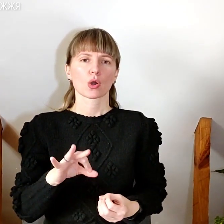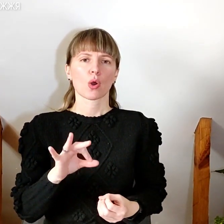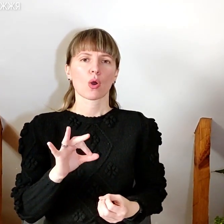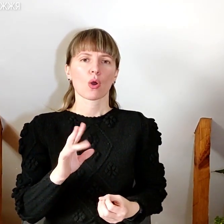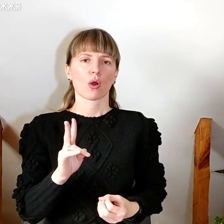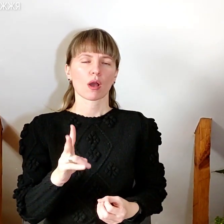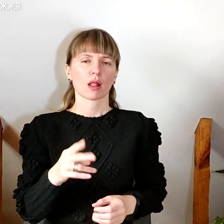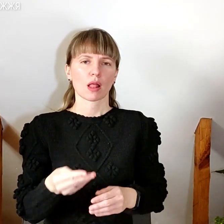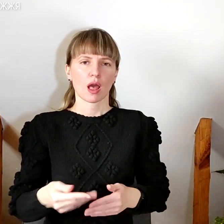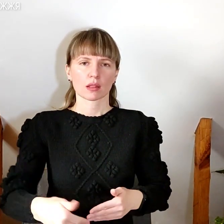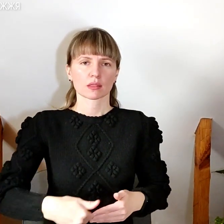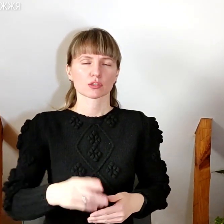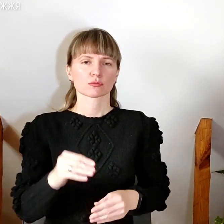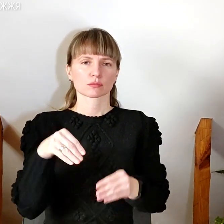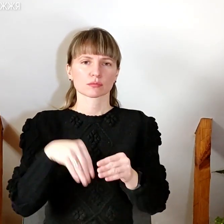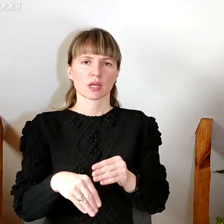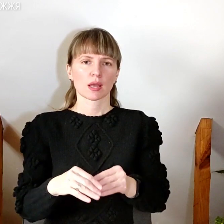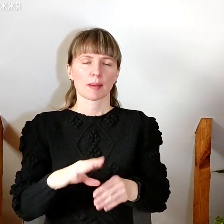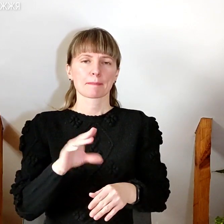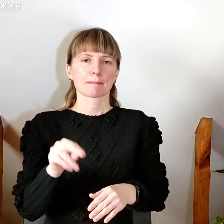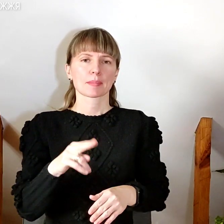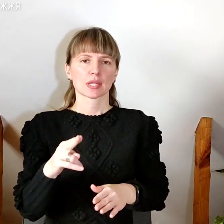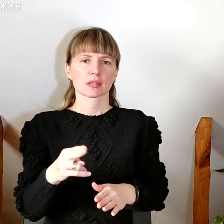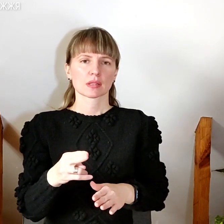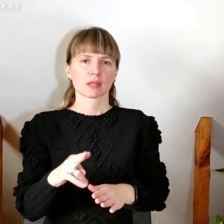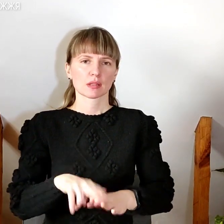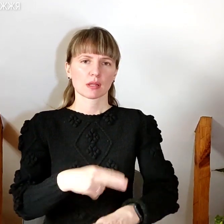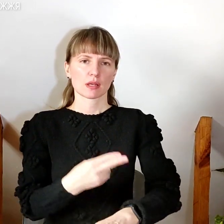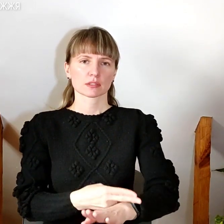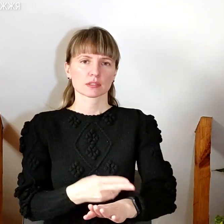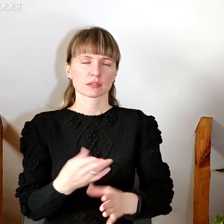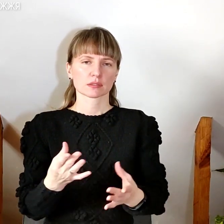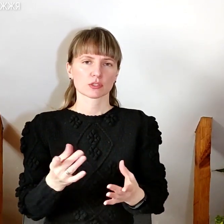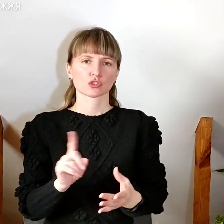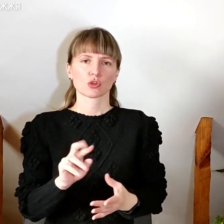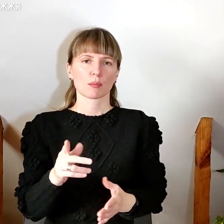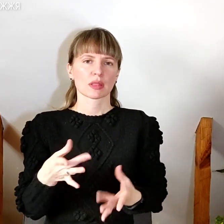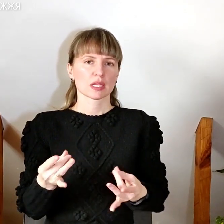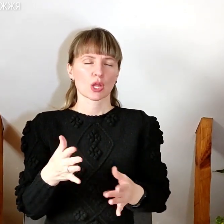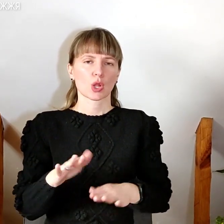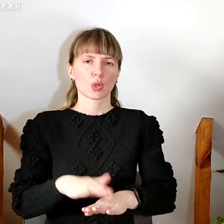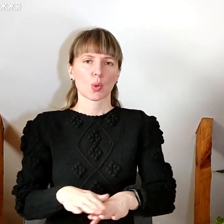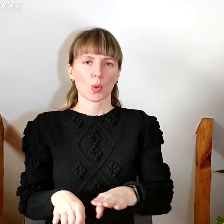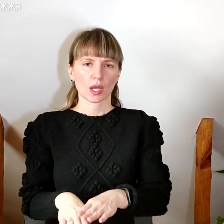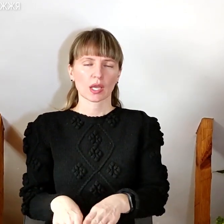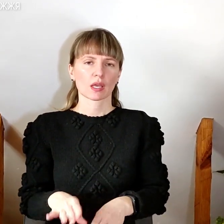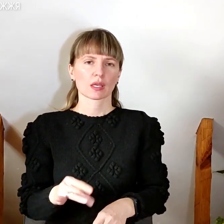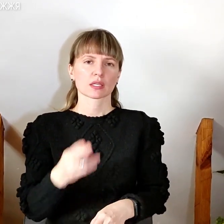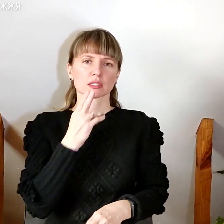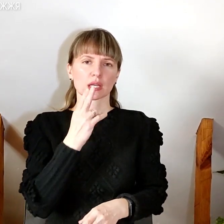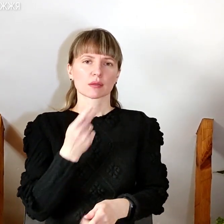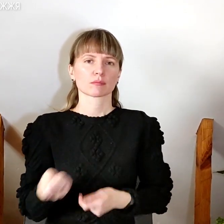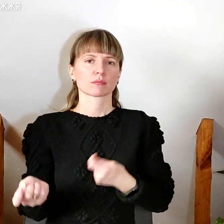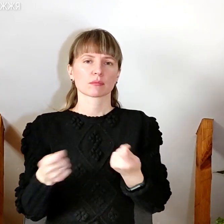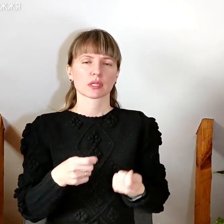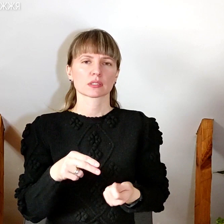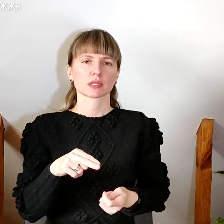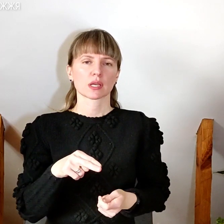під шкарпетки, щоб не сиріли ноги. І цигарки. Принесли прокладки. Принесли прокладки і трохи солодощів,